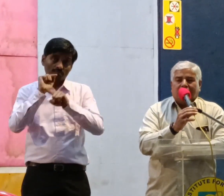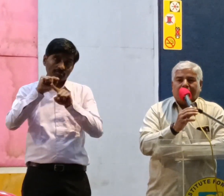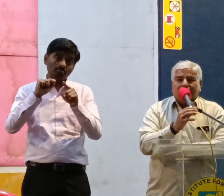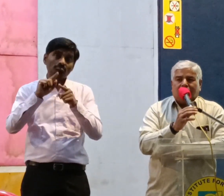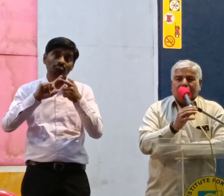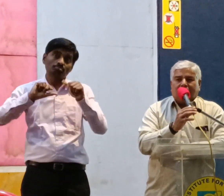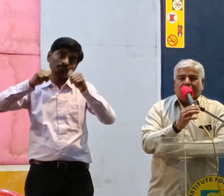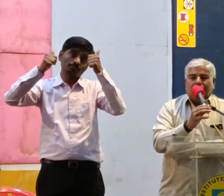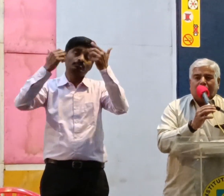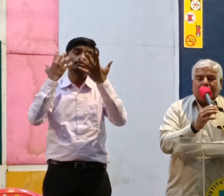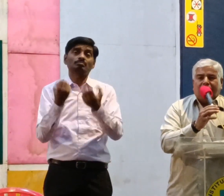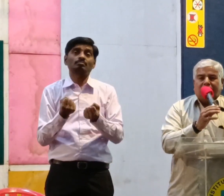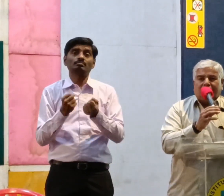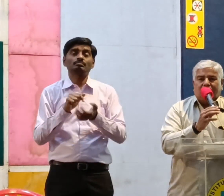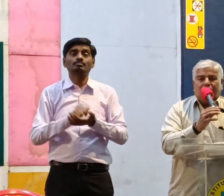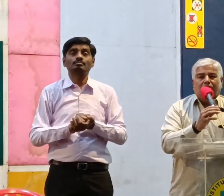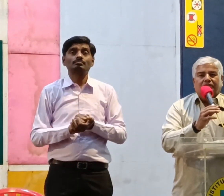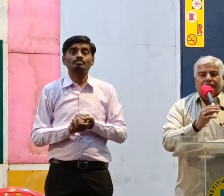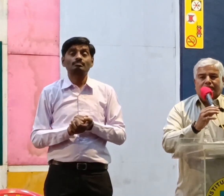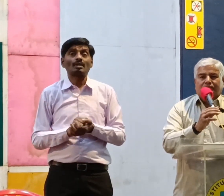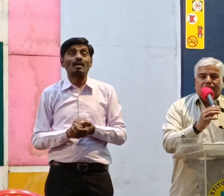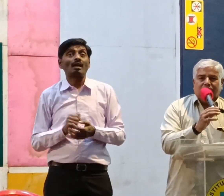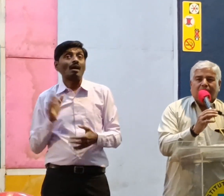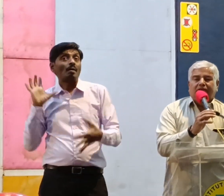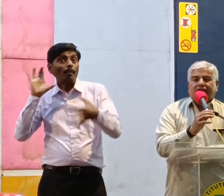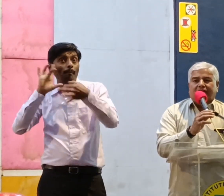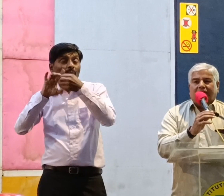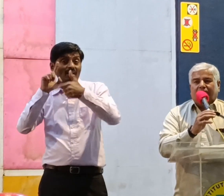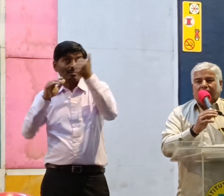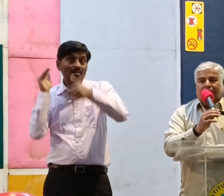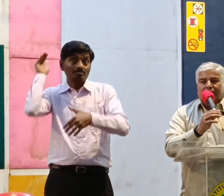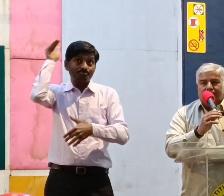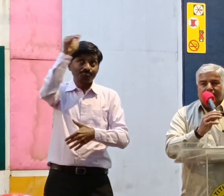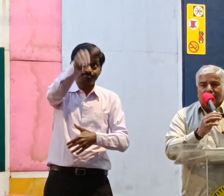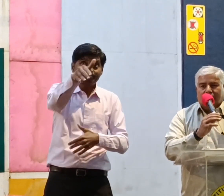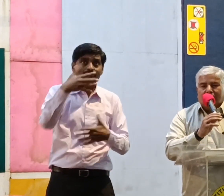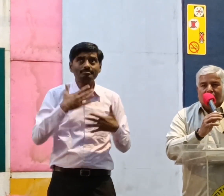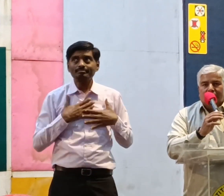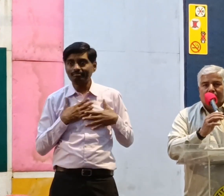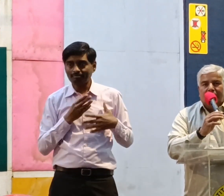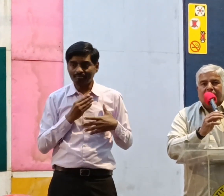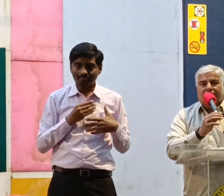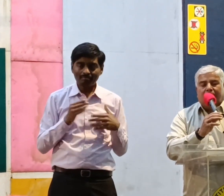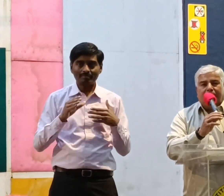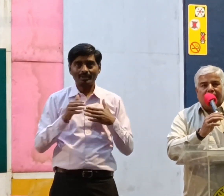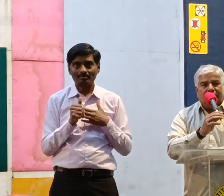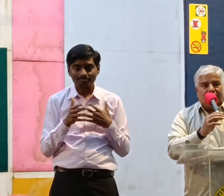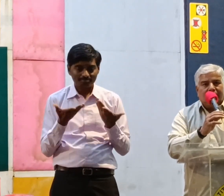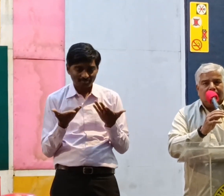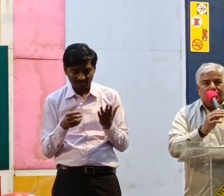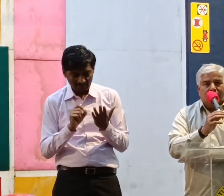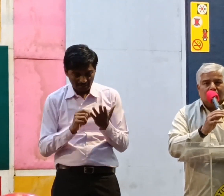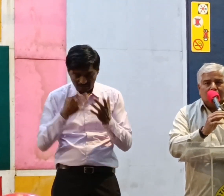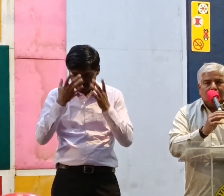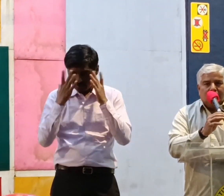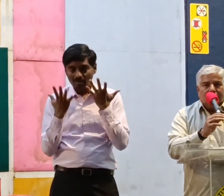બોર્ડની પરીક્ષા આપવા જાઓ ત્યારે કોઈ પણ જાતનો ભય રાખ્યા વગર પરીક્ષા આપવાની